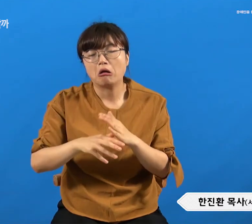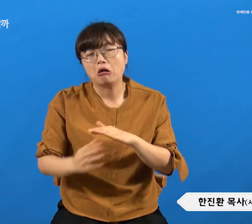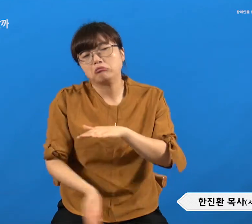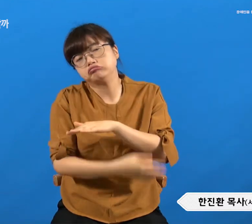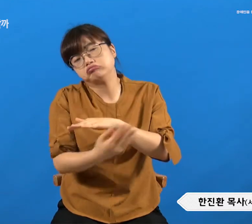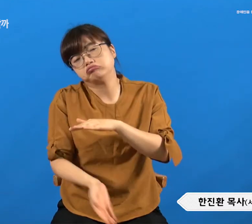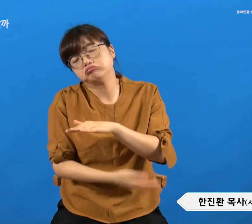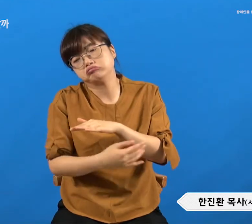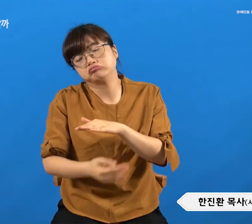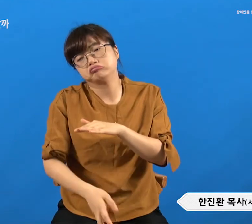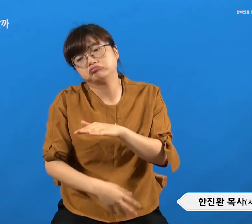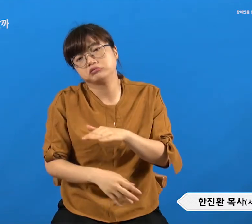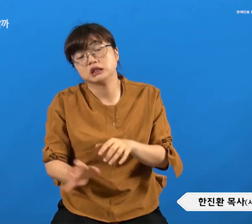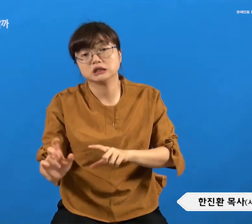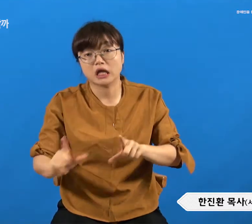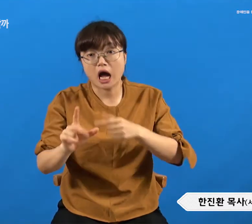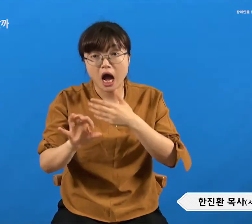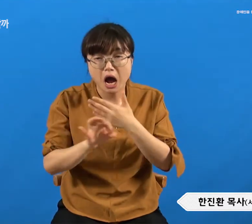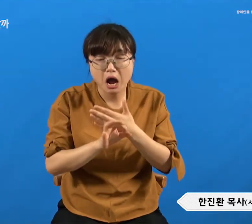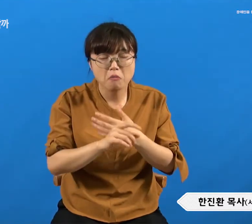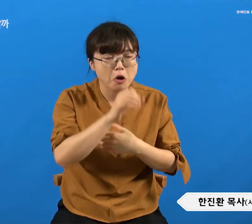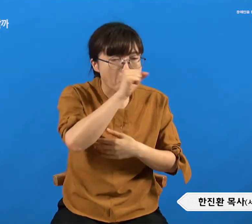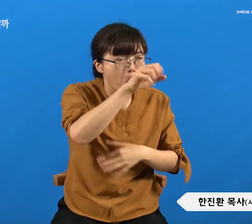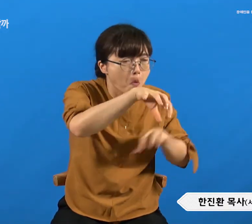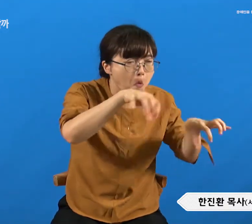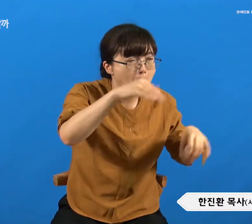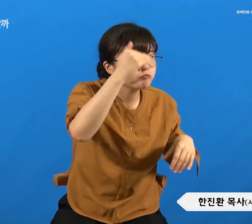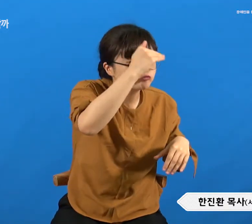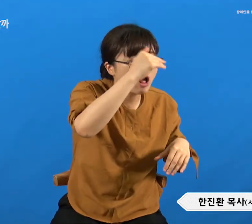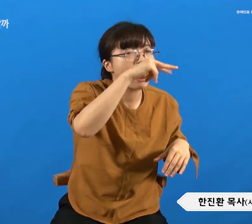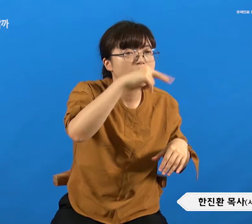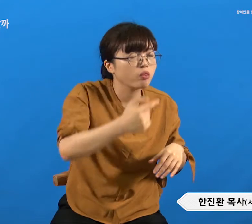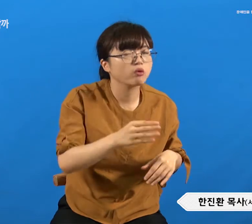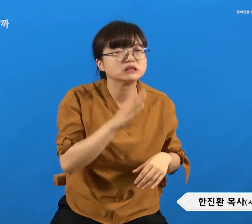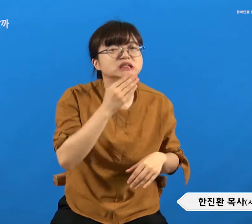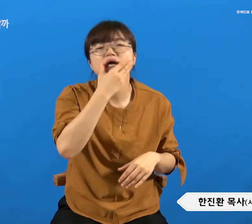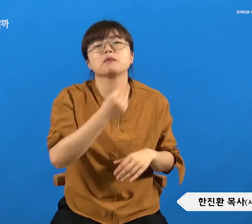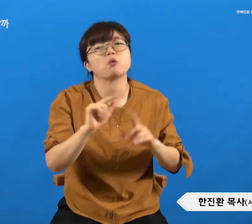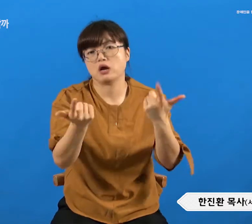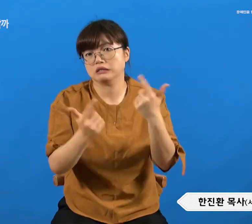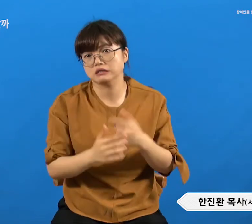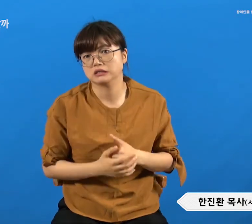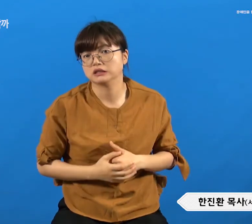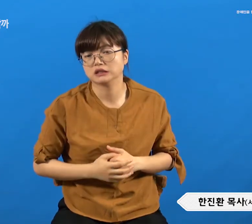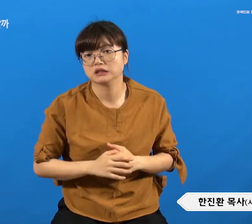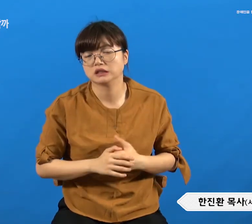살면 아마 버킷리스트 다 채운다 해도 하나도 행복하지도 않을 것입니다.